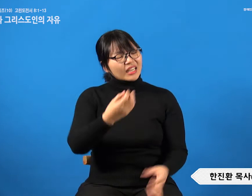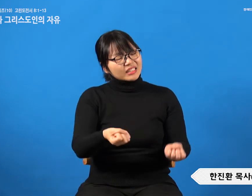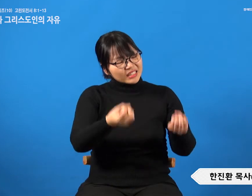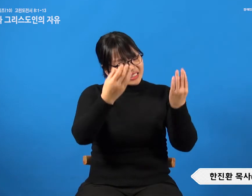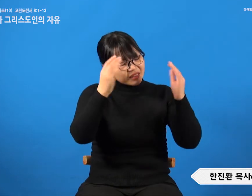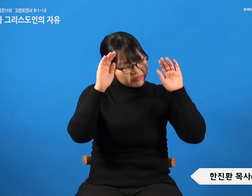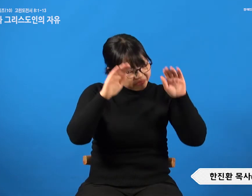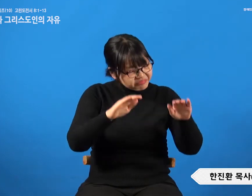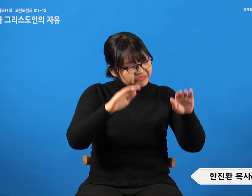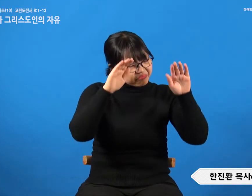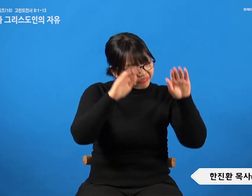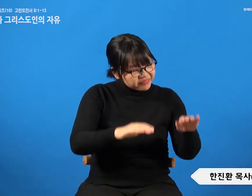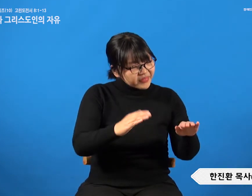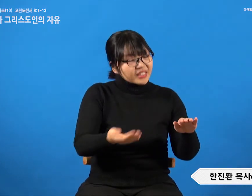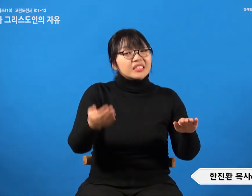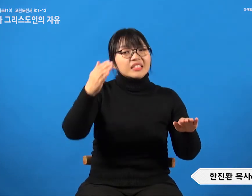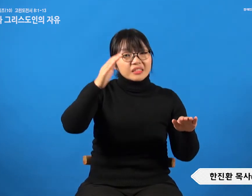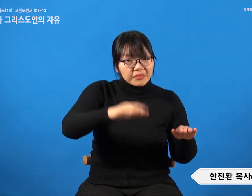음식일 뿐입니다.